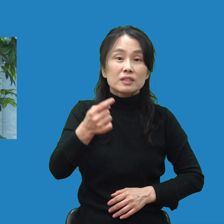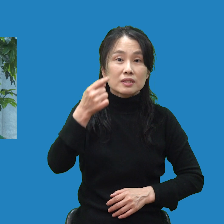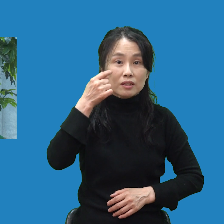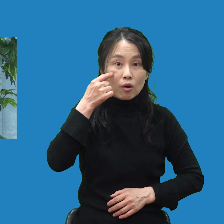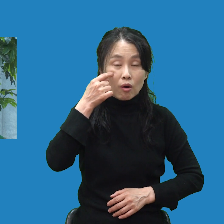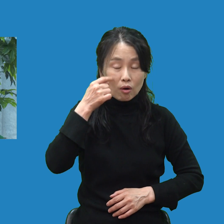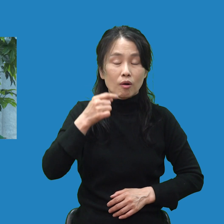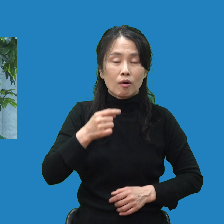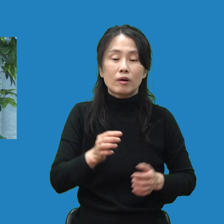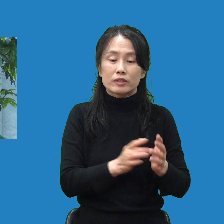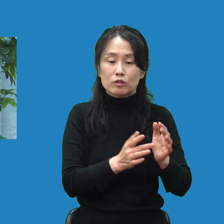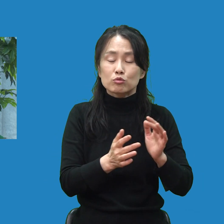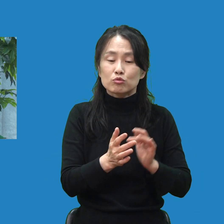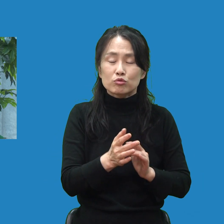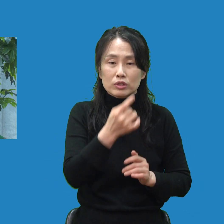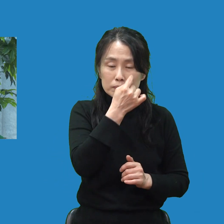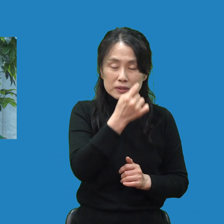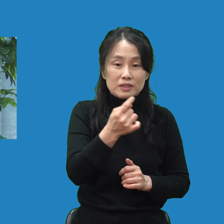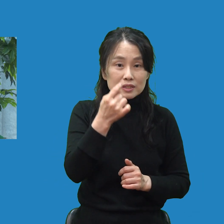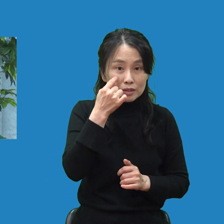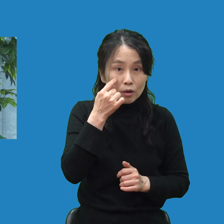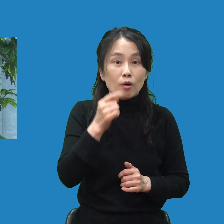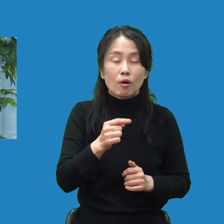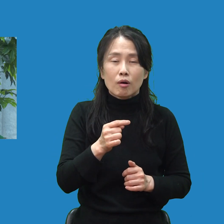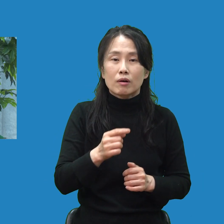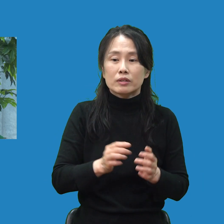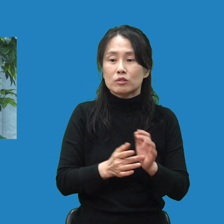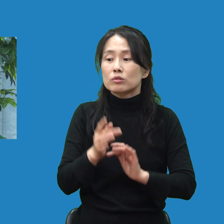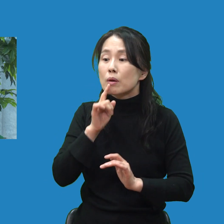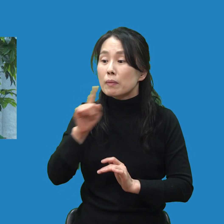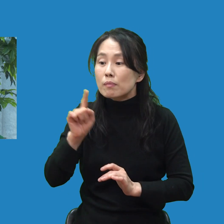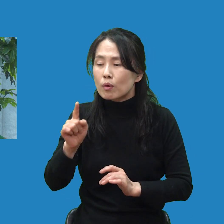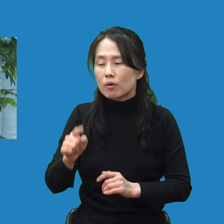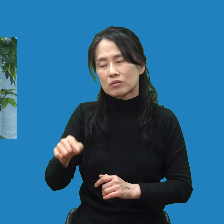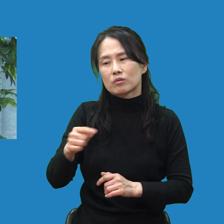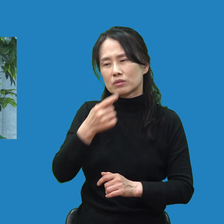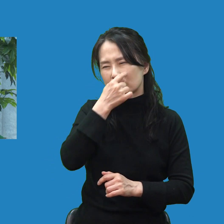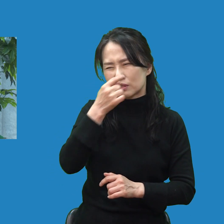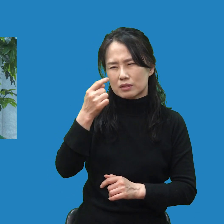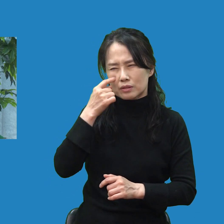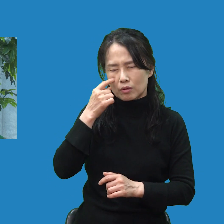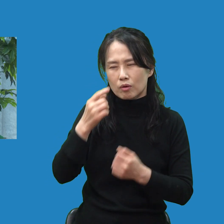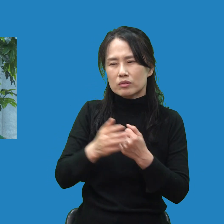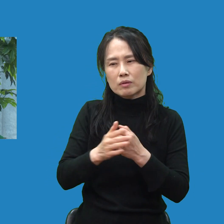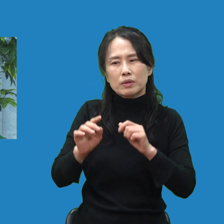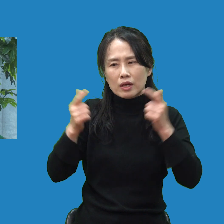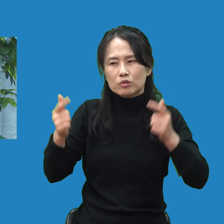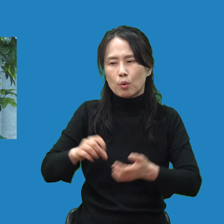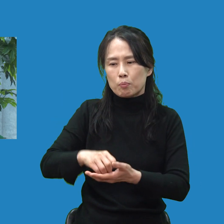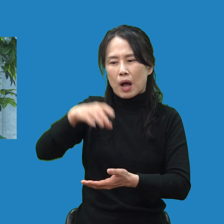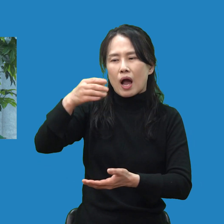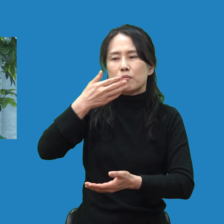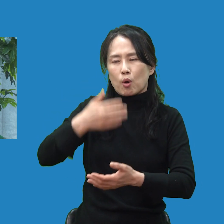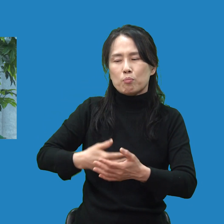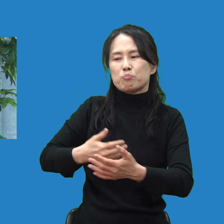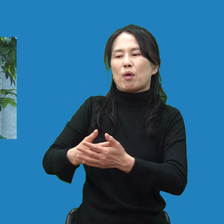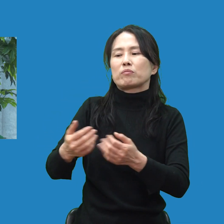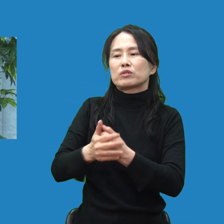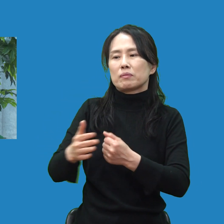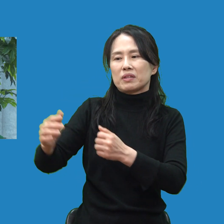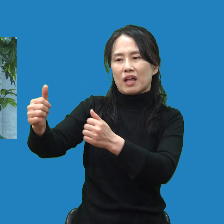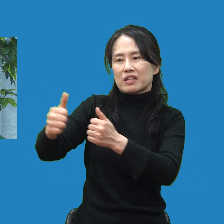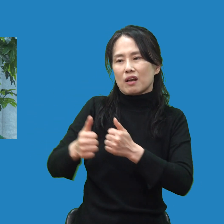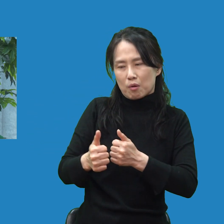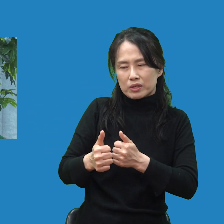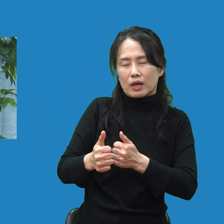그래서 예수님은 표적을 본 까닭이 아니요 빵을 먹고 배부른 까닭이로다 이렇게 말씀하시잖아요. 썩을 양식 위하여